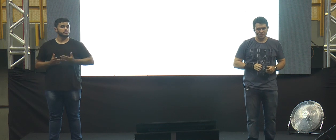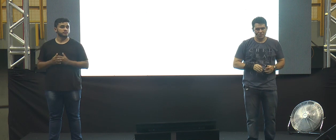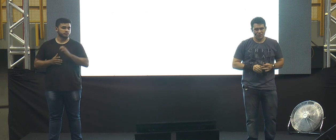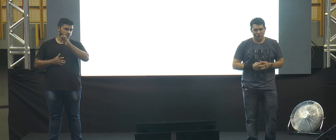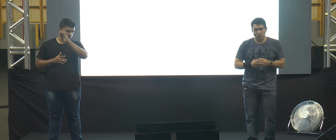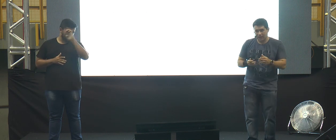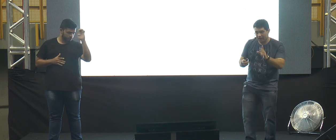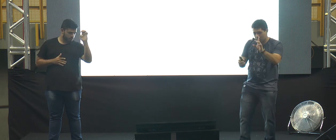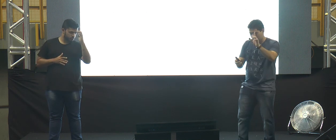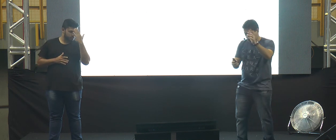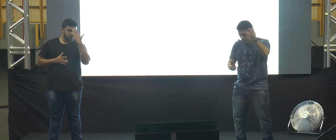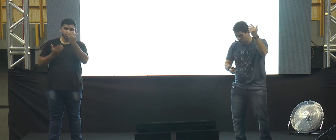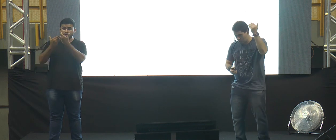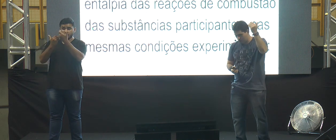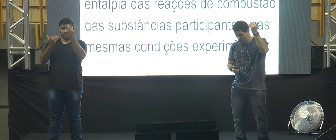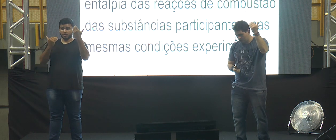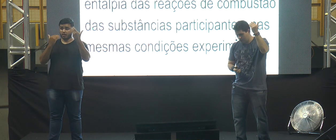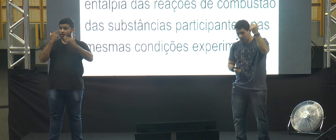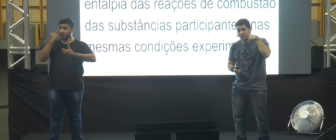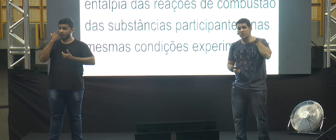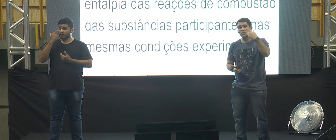Esquerdo. Eu quero, ó,